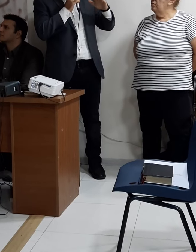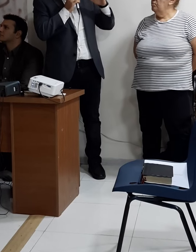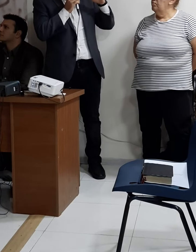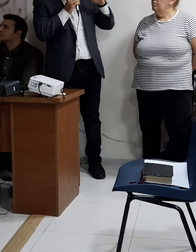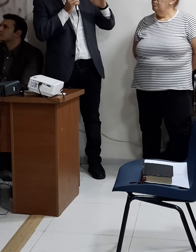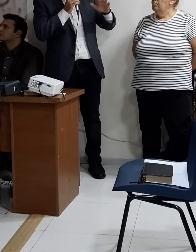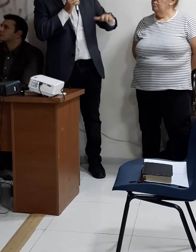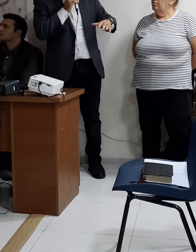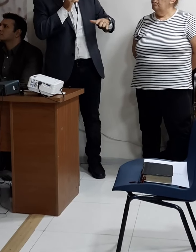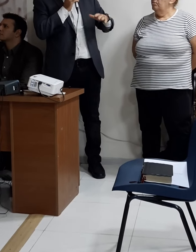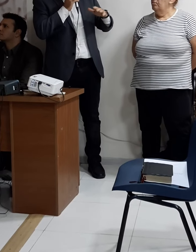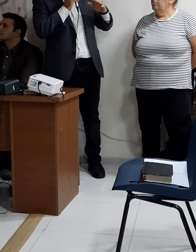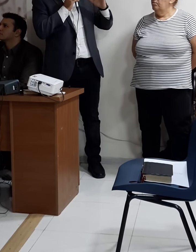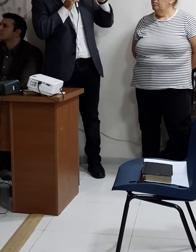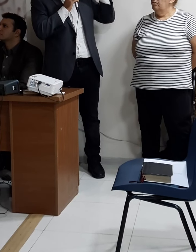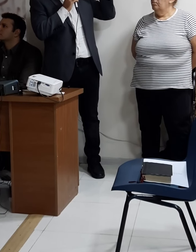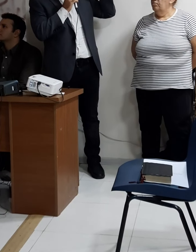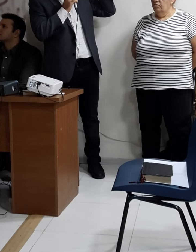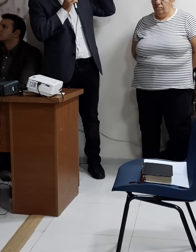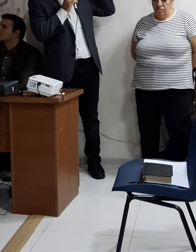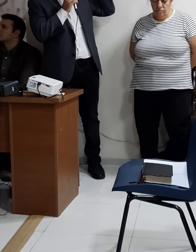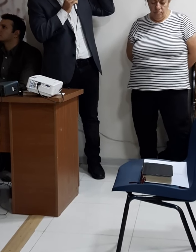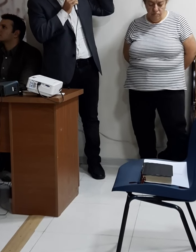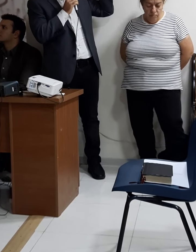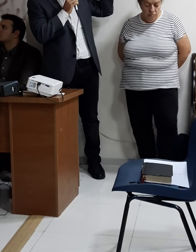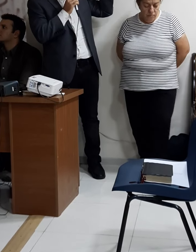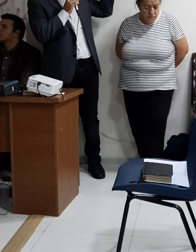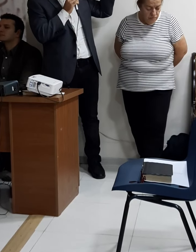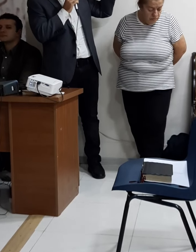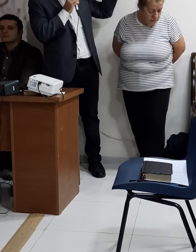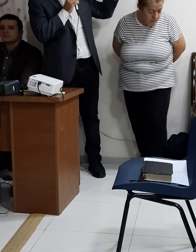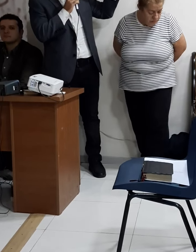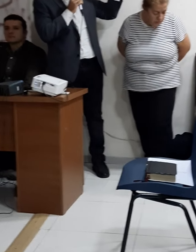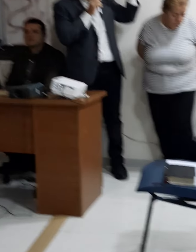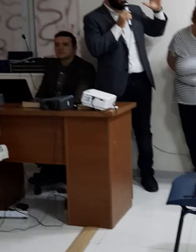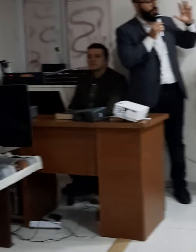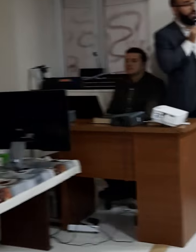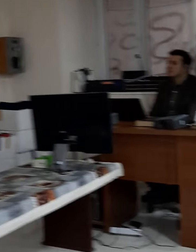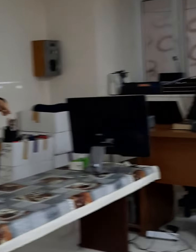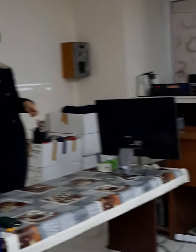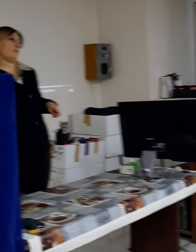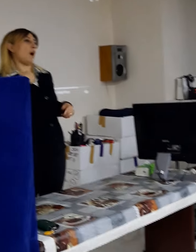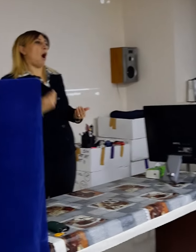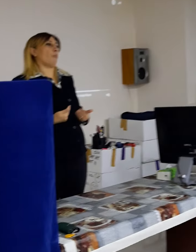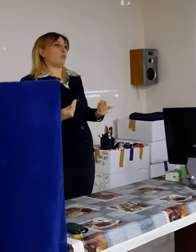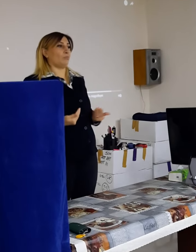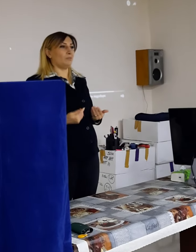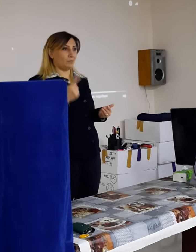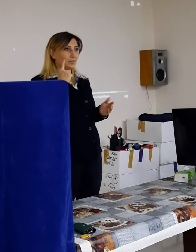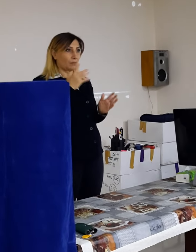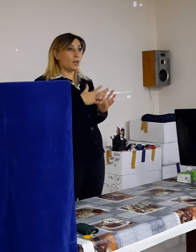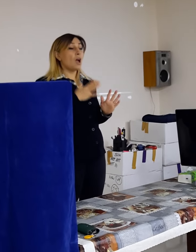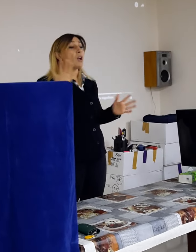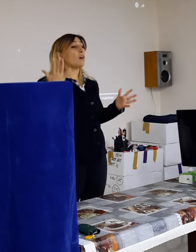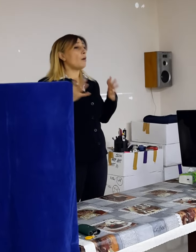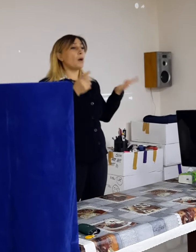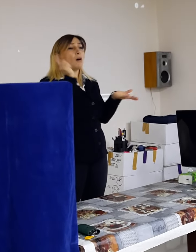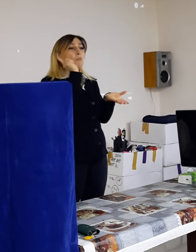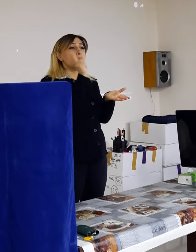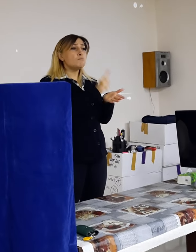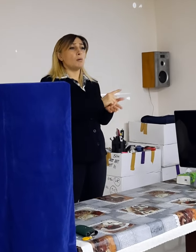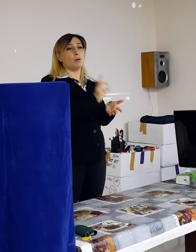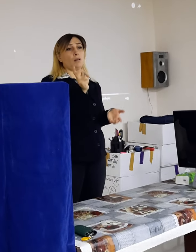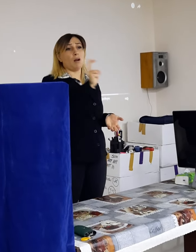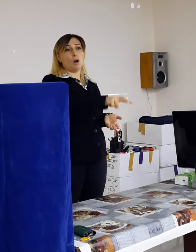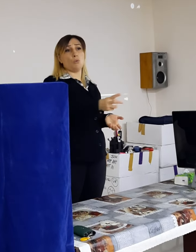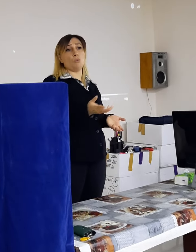մտածելակերպի, իր փորձառության, մարդկային տարբեր փիլիսոփայական մտքերի վրա, որոնք որ քամիները գալու են, անպայման